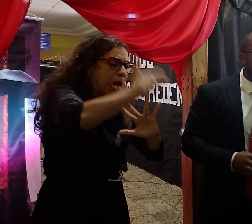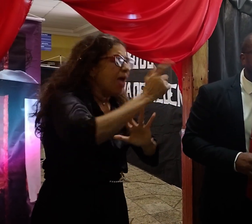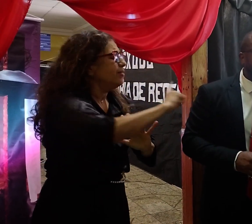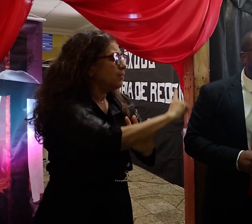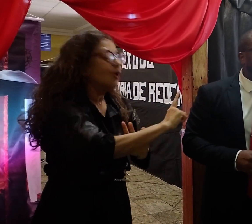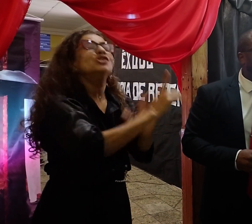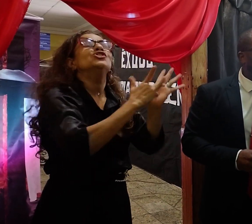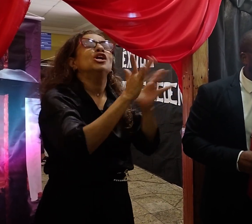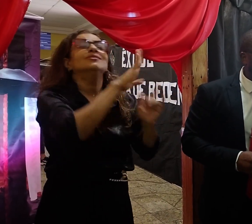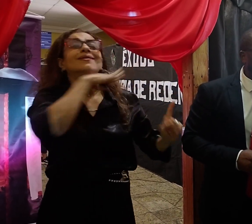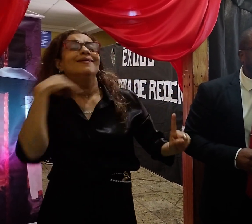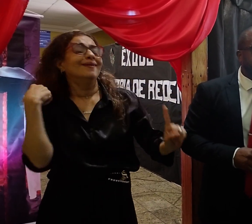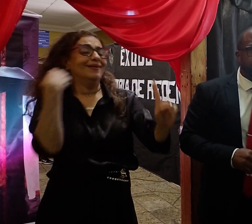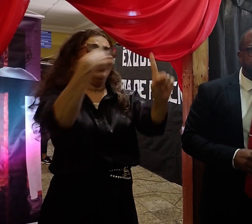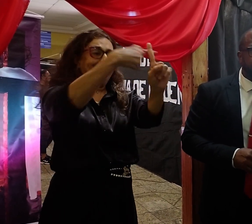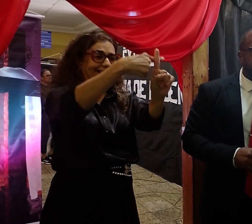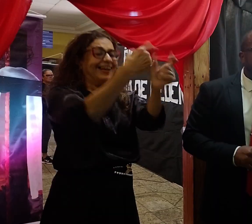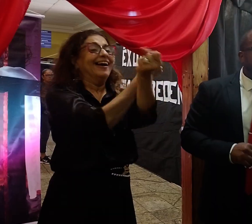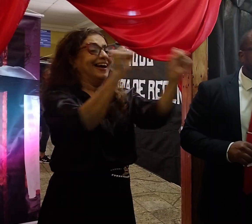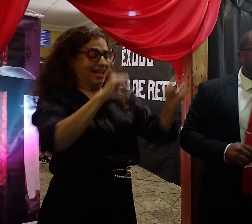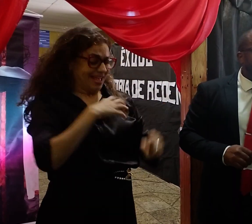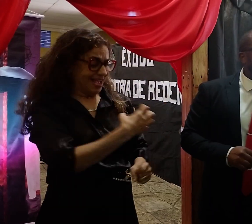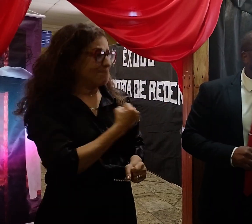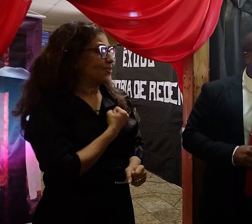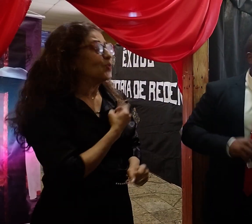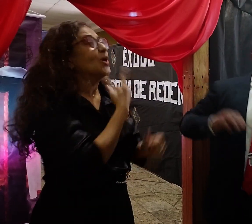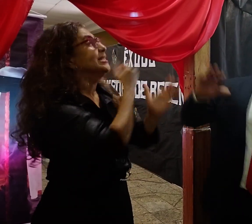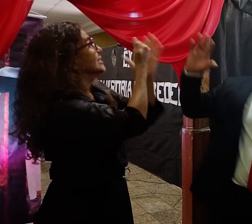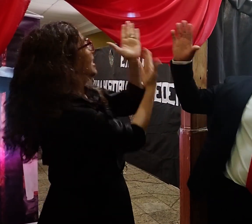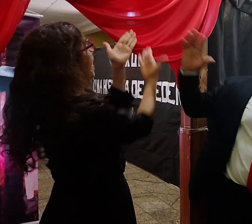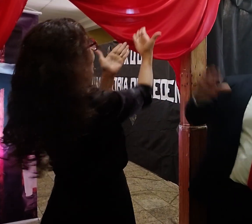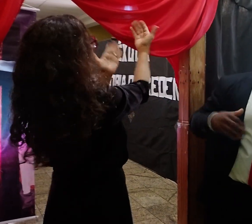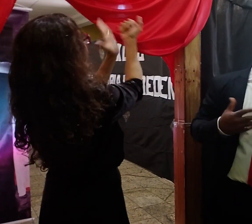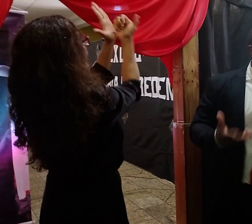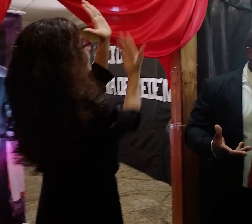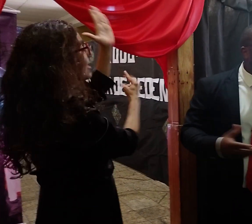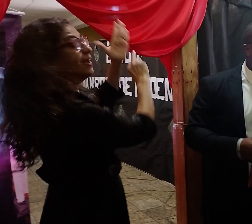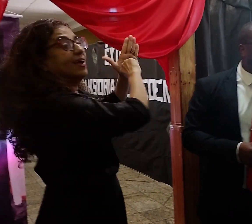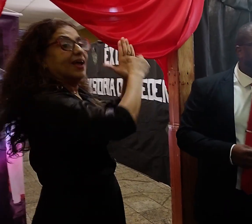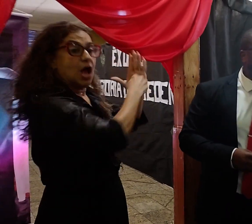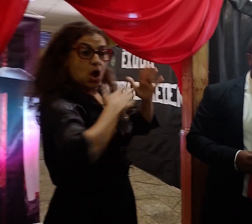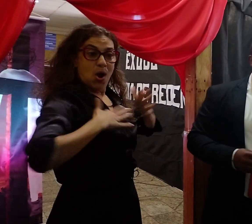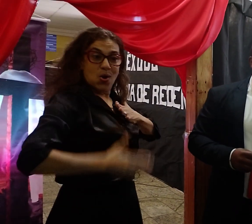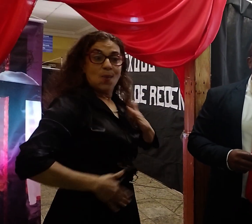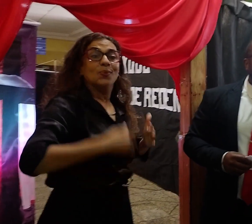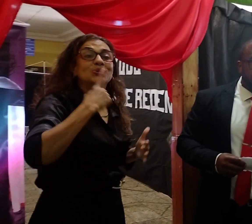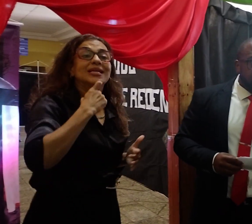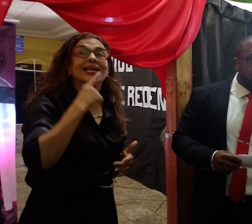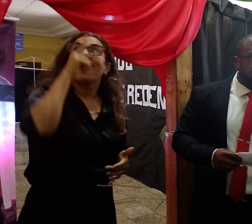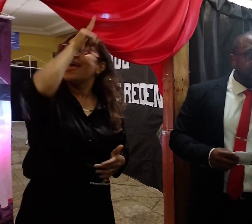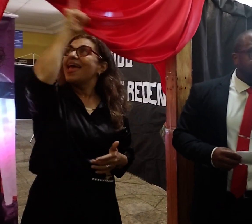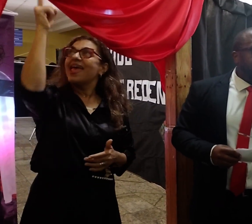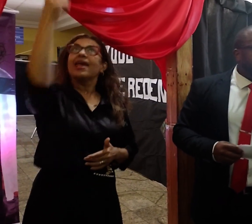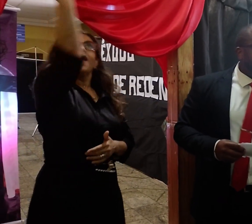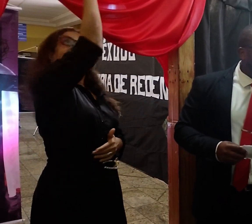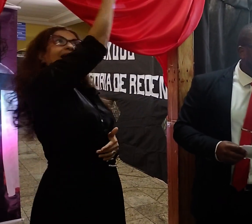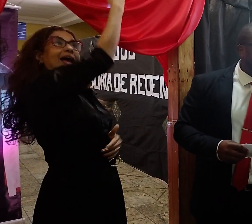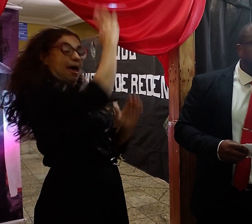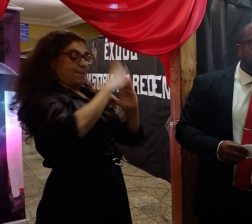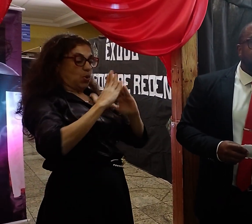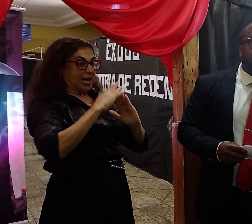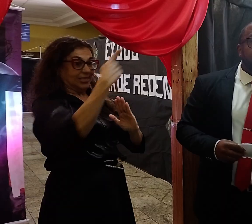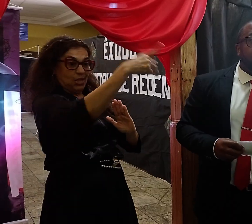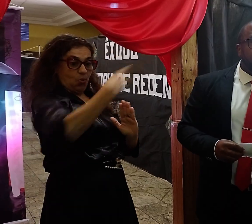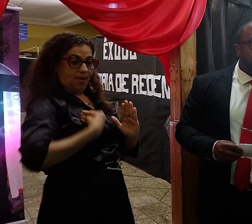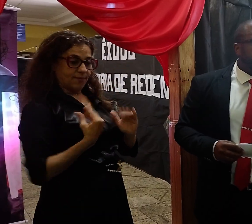sangue de Cristo, Jesus, foi derramado na cruz do Calvário, o seu corpo partido, no meu lugar e no seu lugar. E